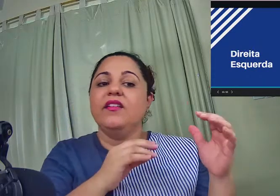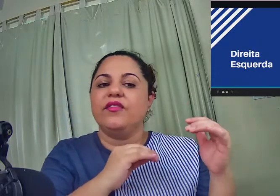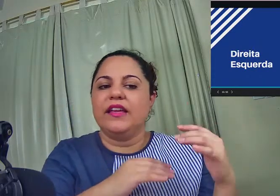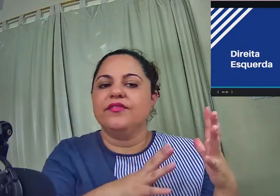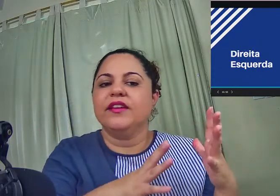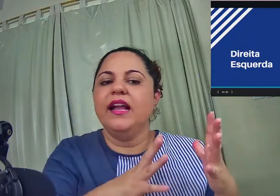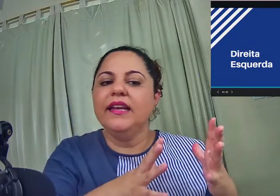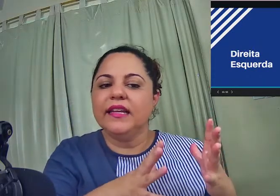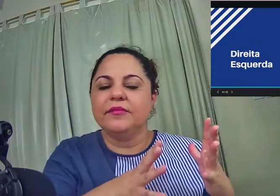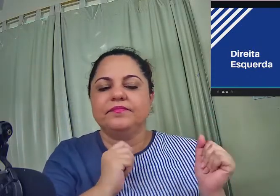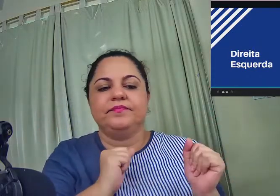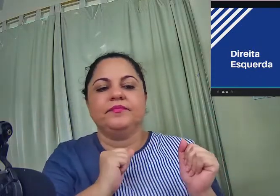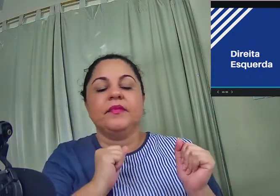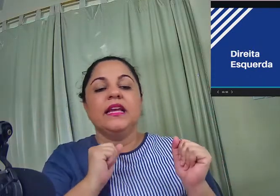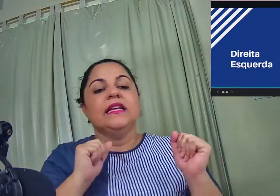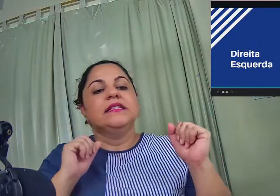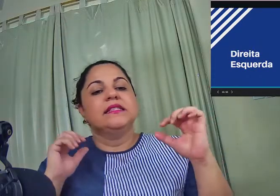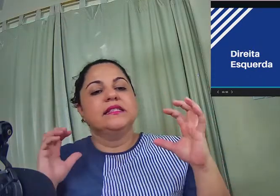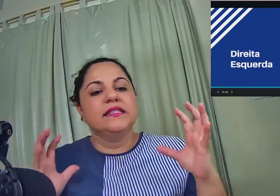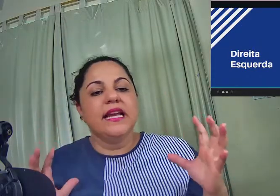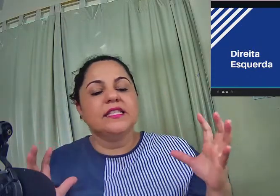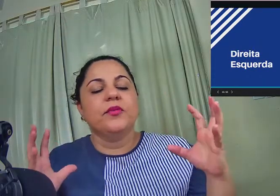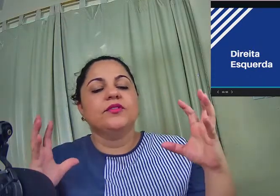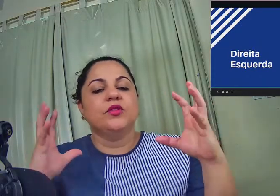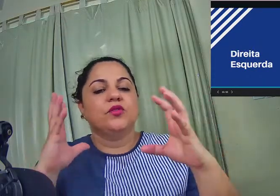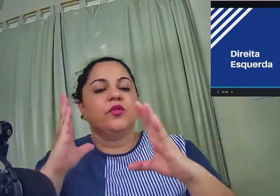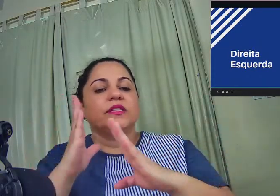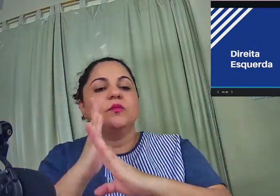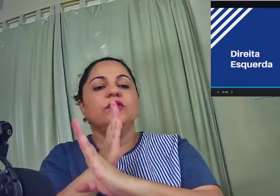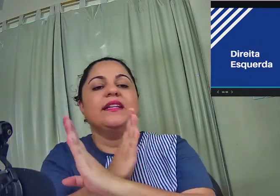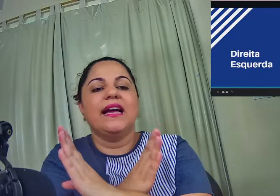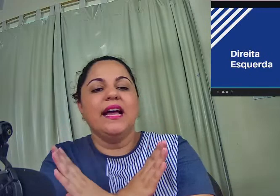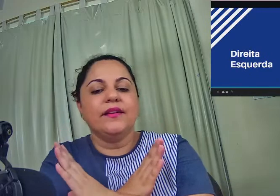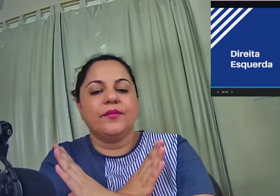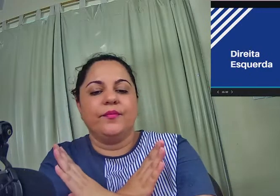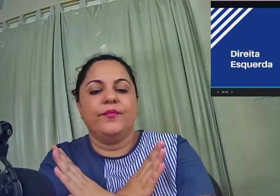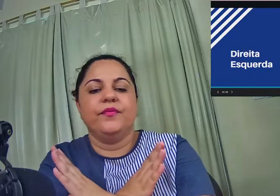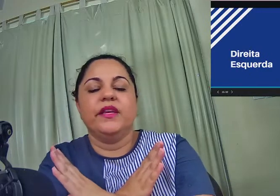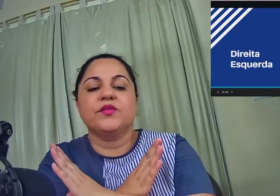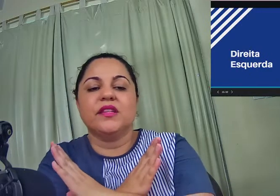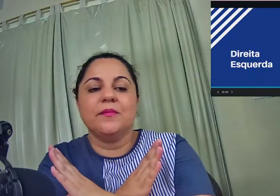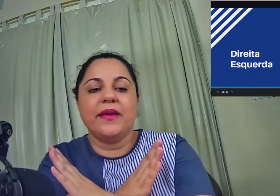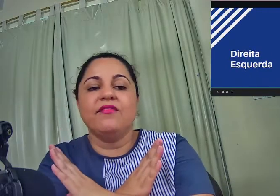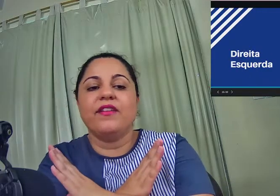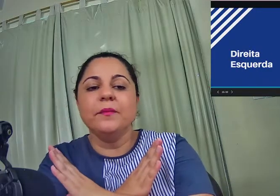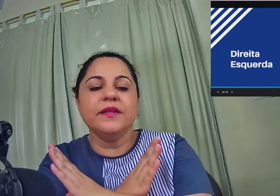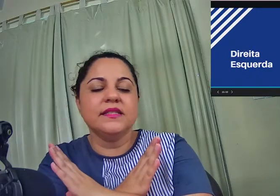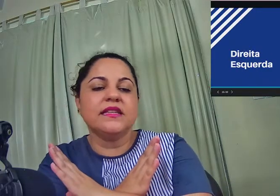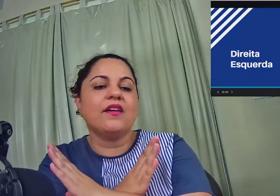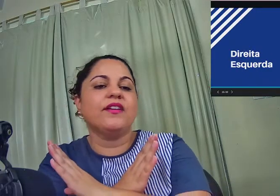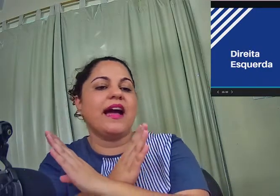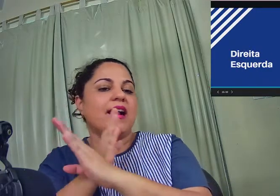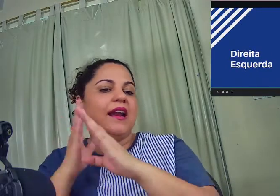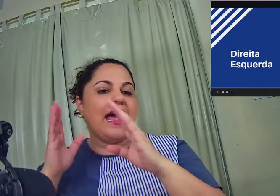vai ficar ali. Se as posições mudaram, isso também vai precisar ficar